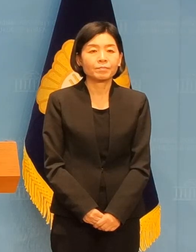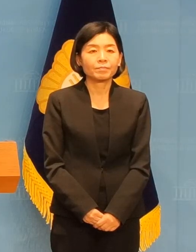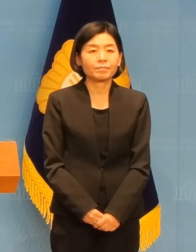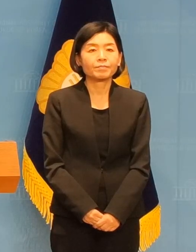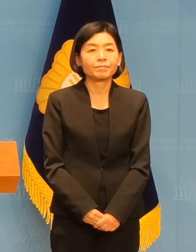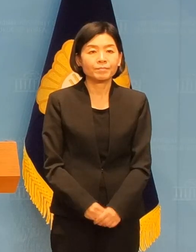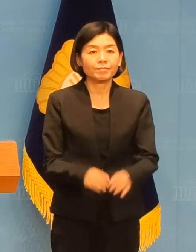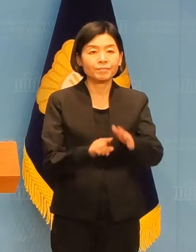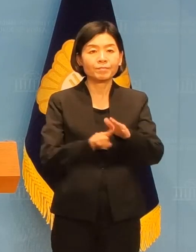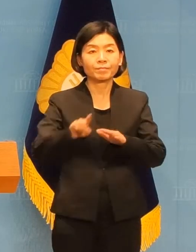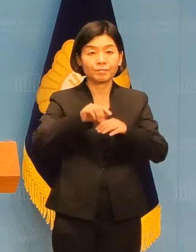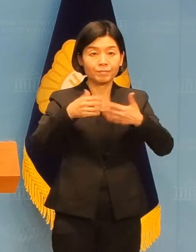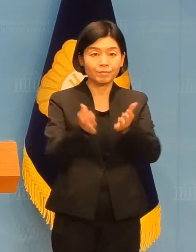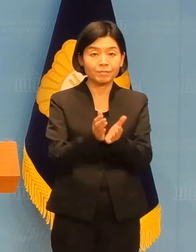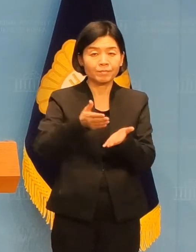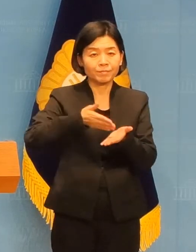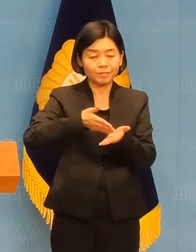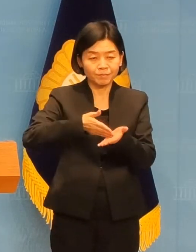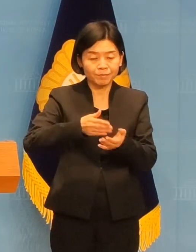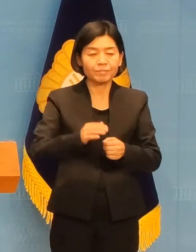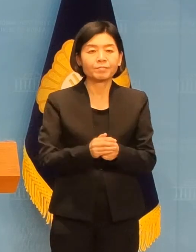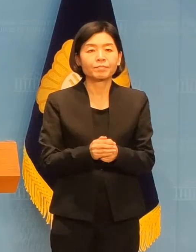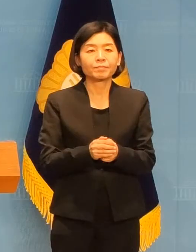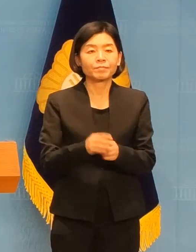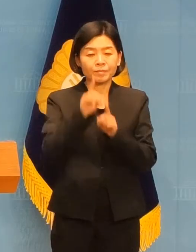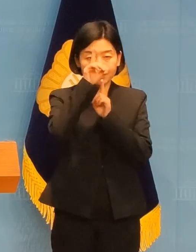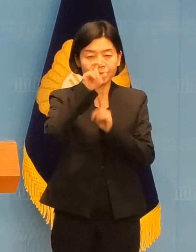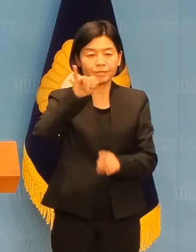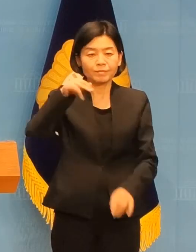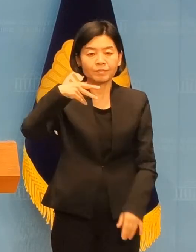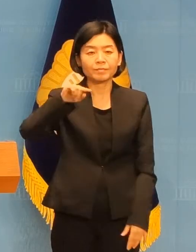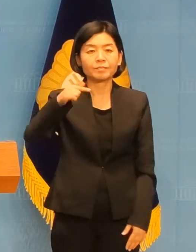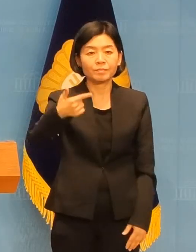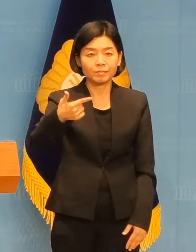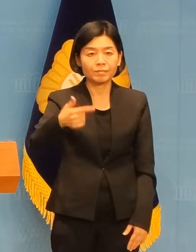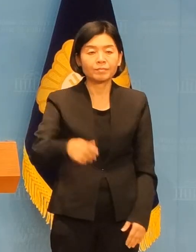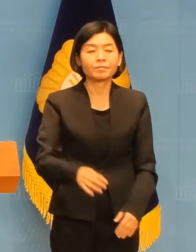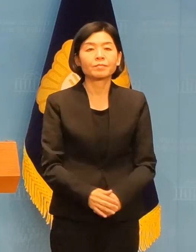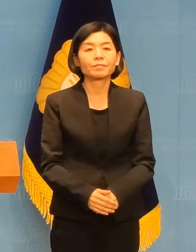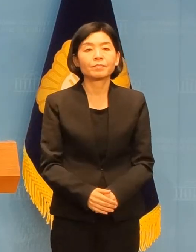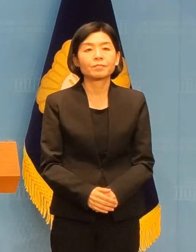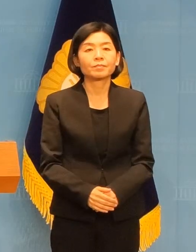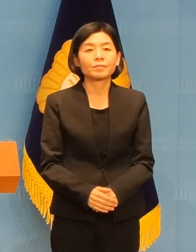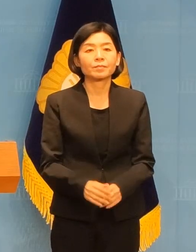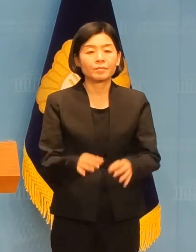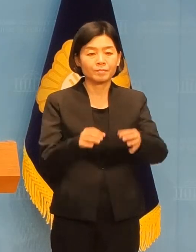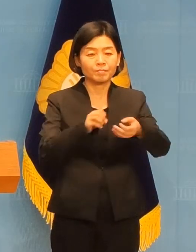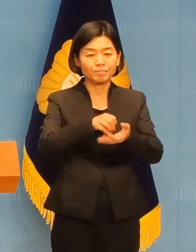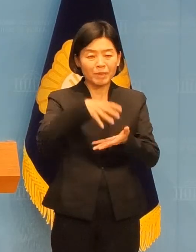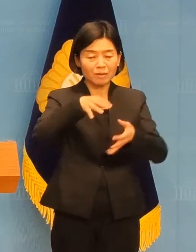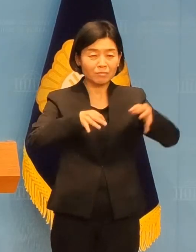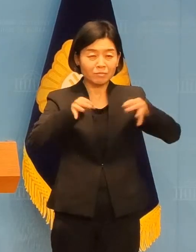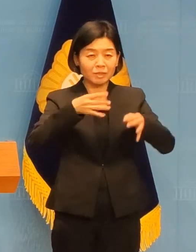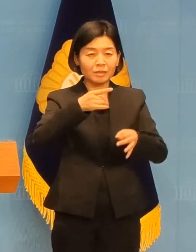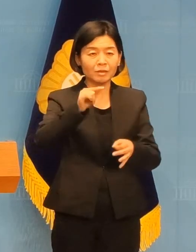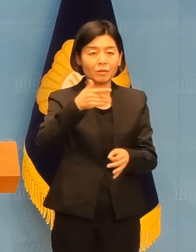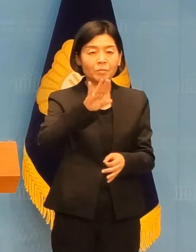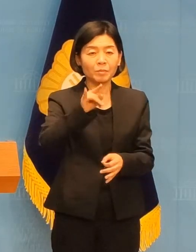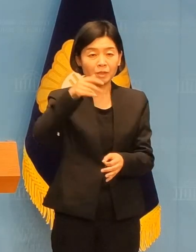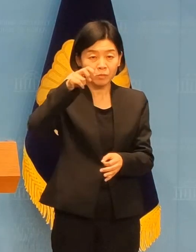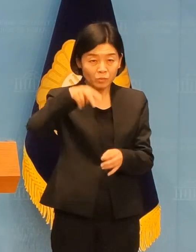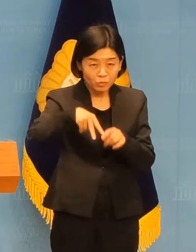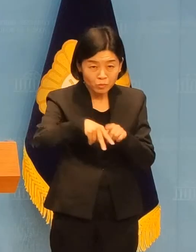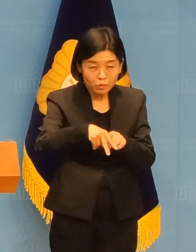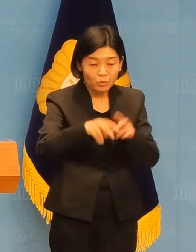네, 진보당 브리핑 시작하겠습니다. 대변인 이미선입니다. 럼베뮤 반인권적 사과